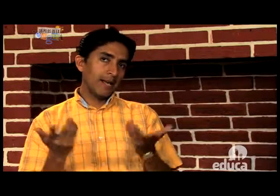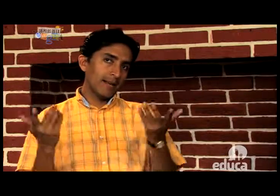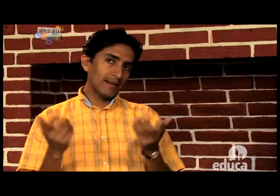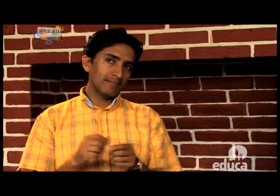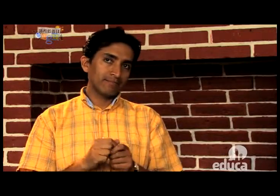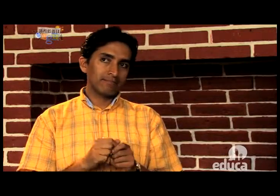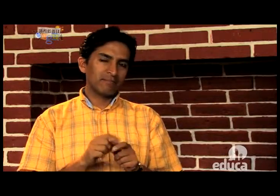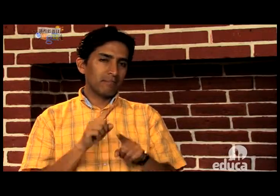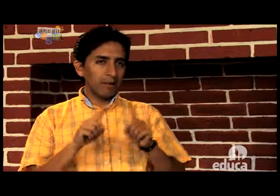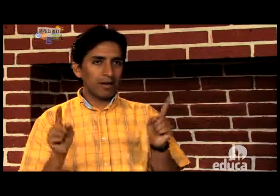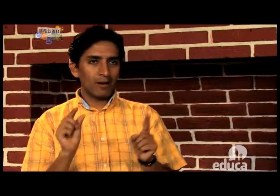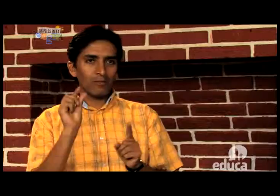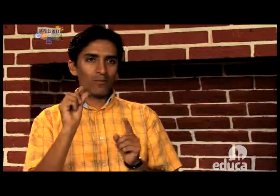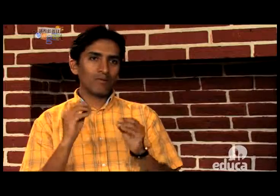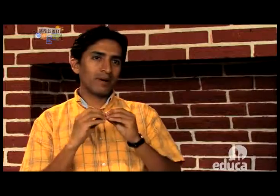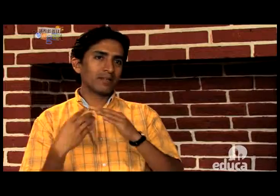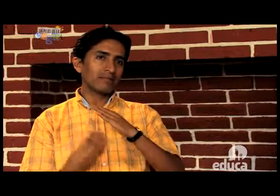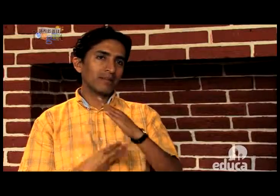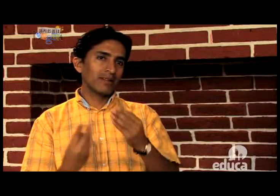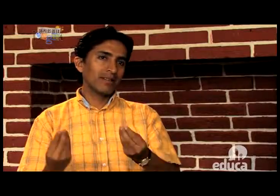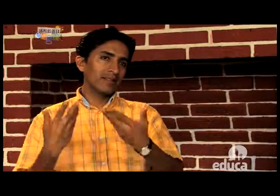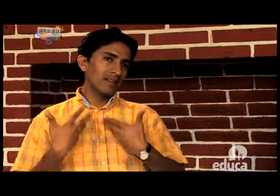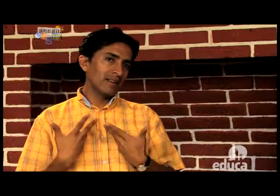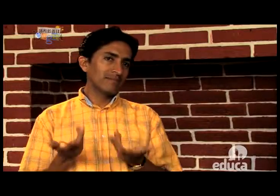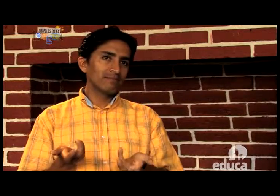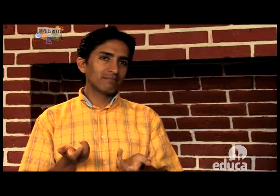Pienso que fue muy básico lo que me enseñaron porque no podía avanzar.